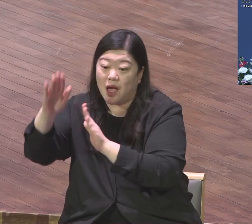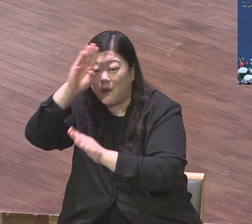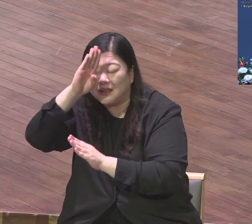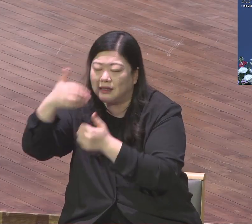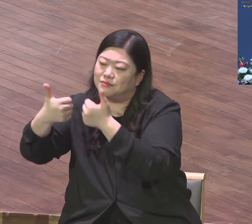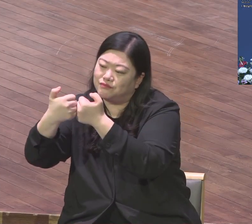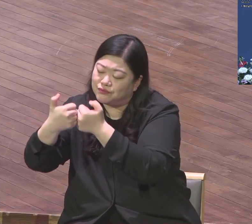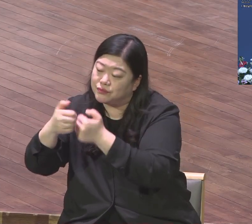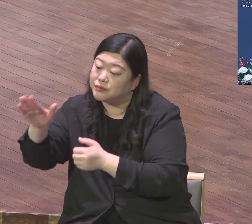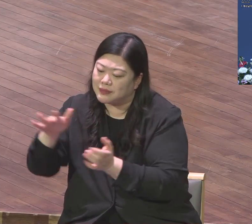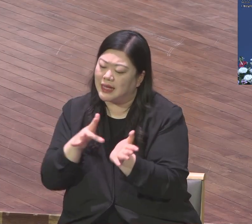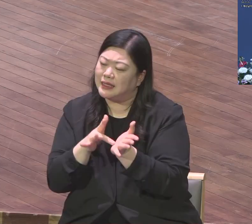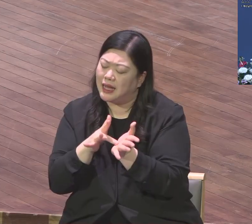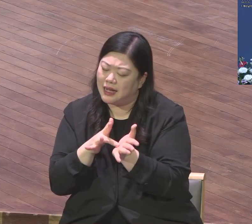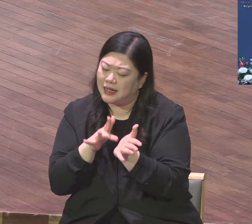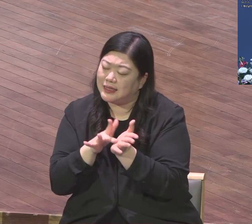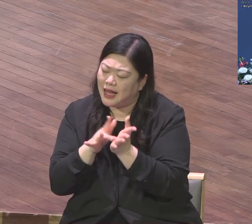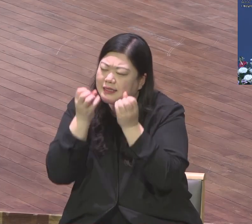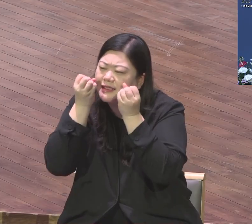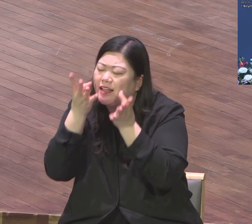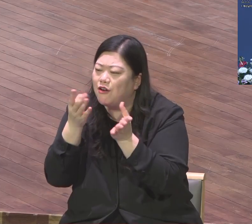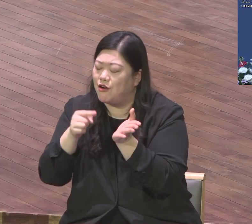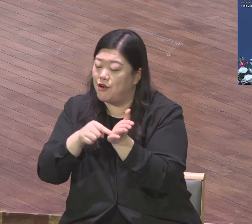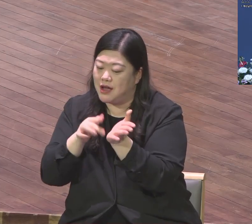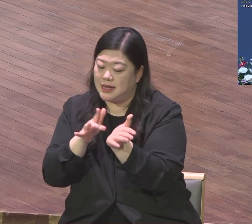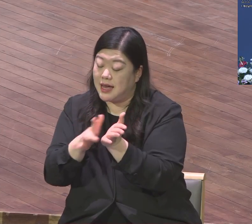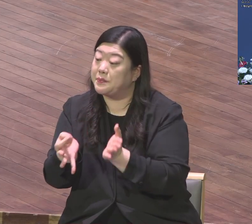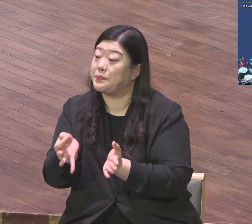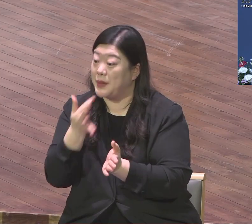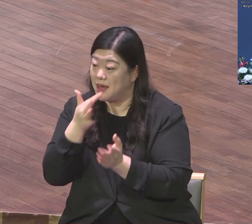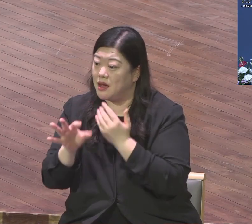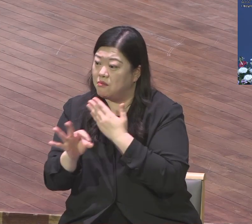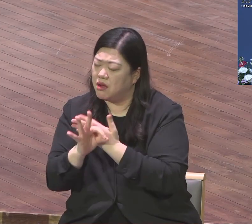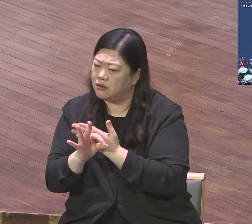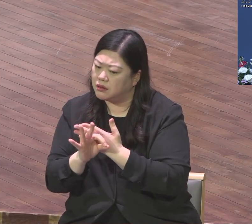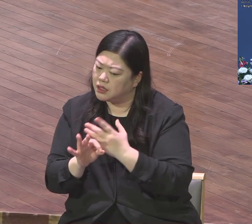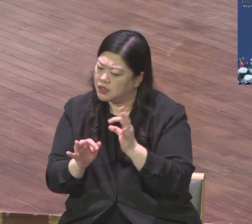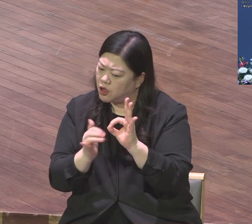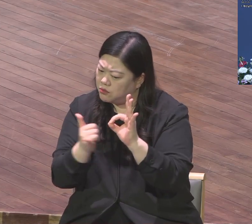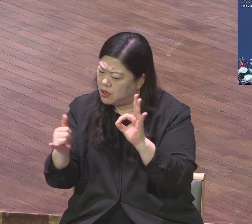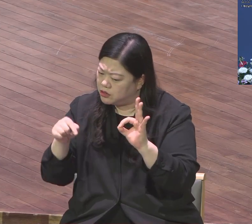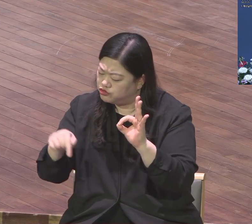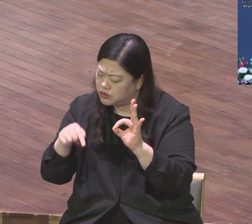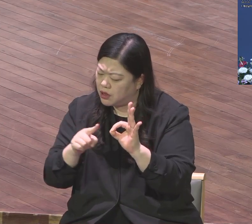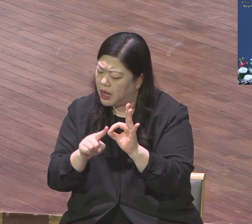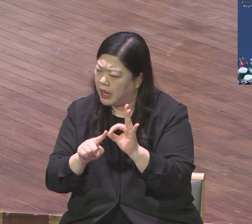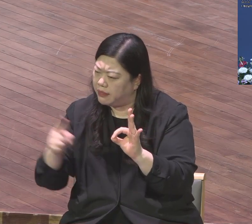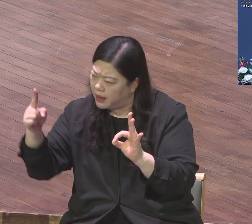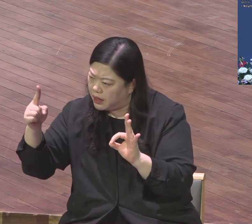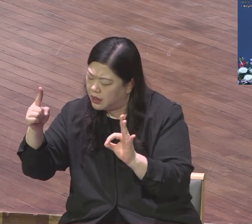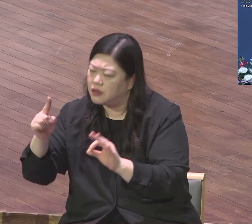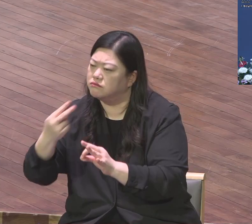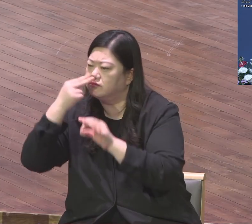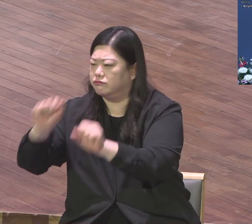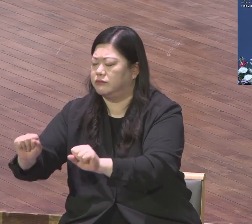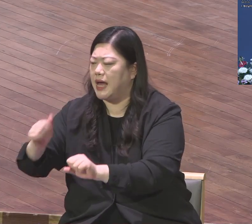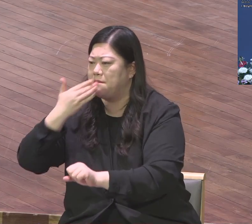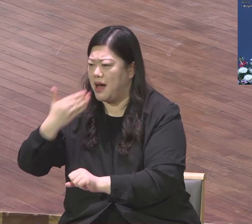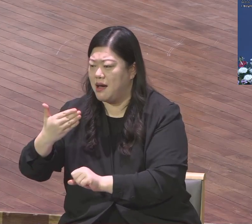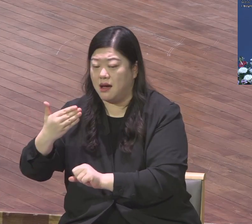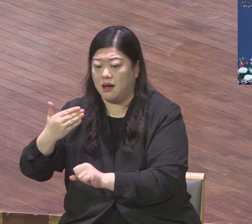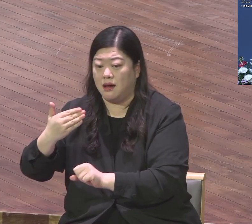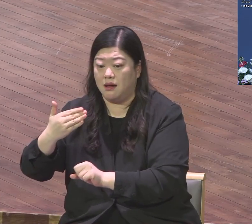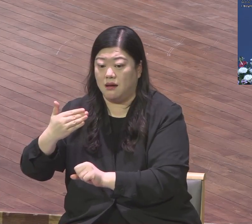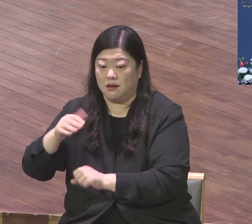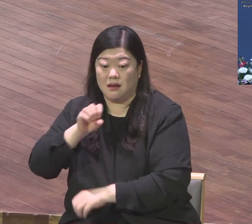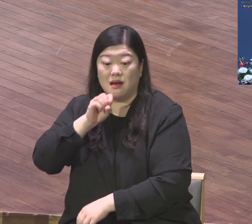나오는데 이 약을 먹으면 10명 중 1명은 살아납니다. 이렇게 말을